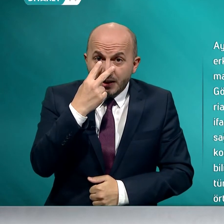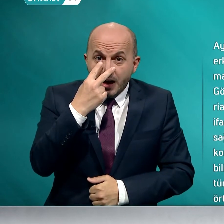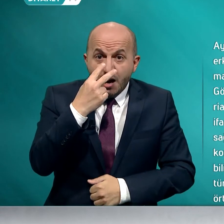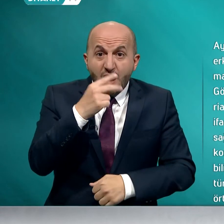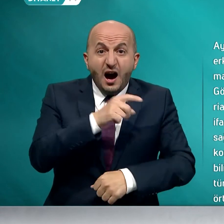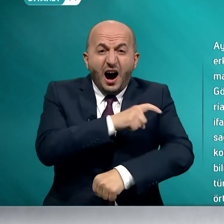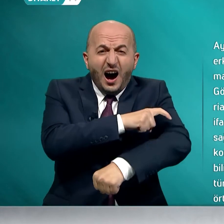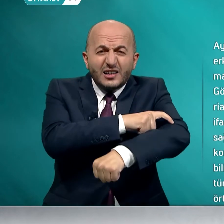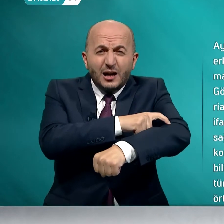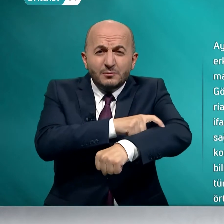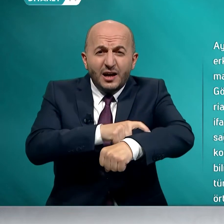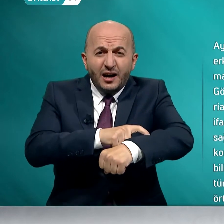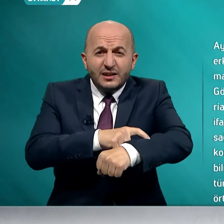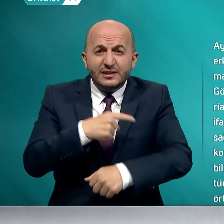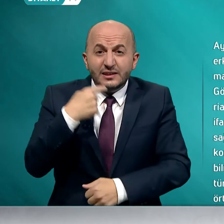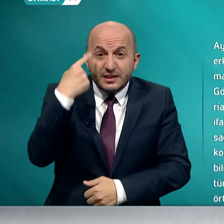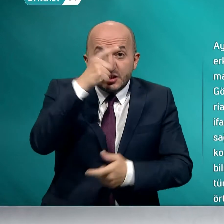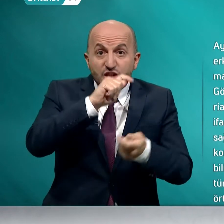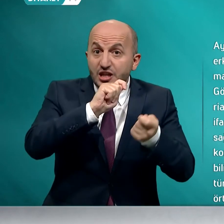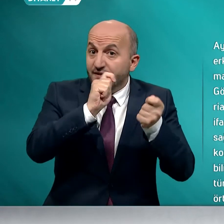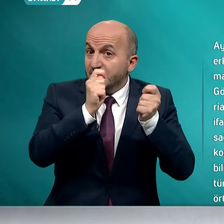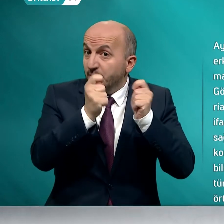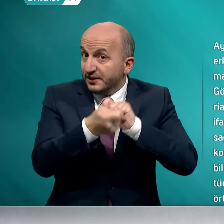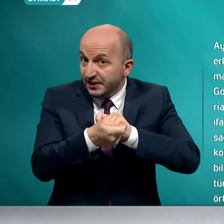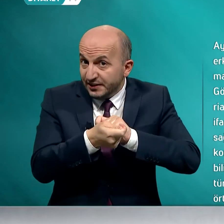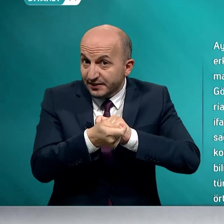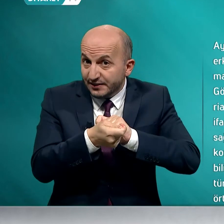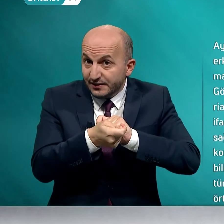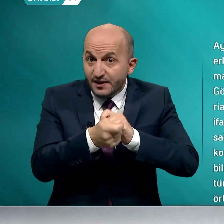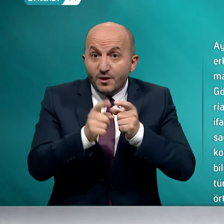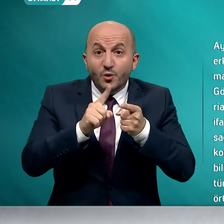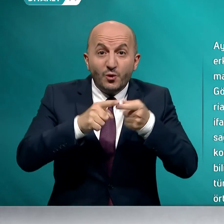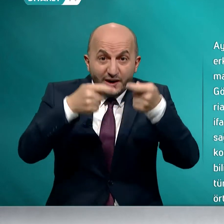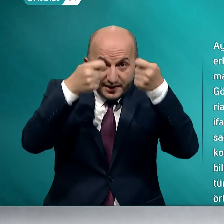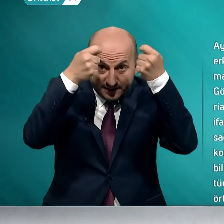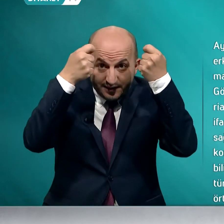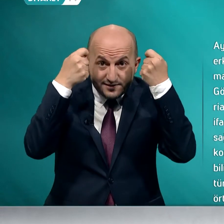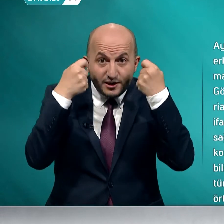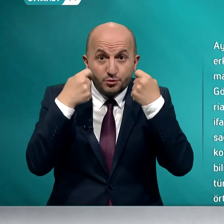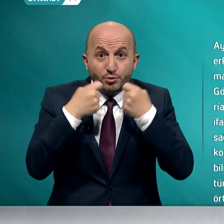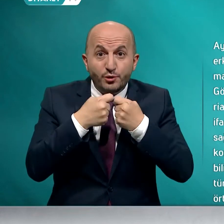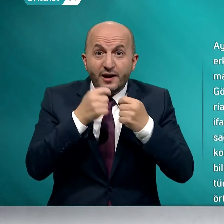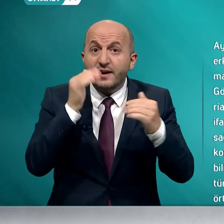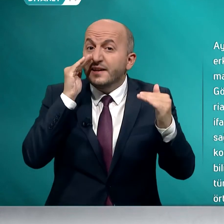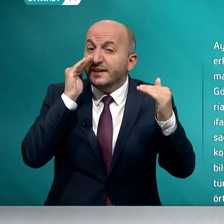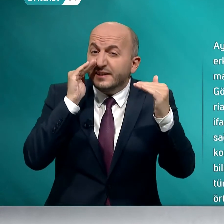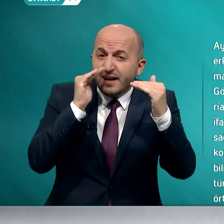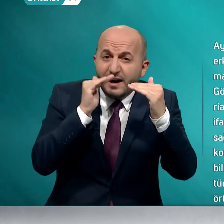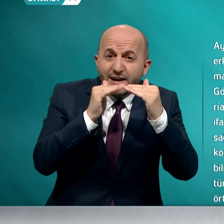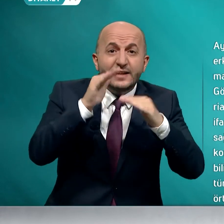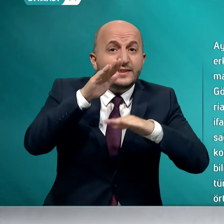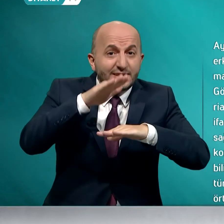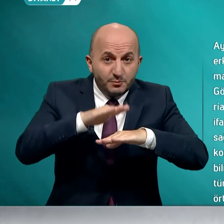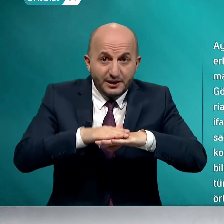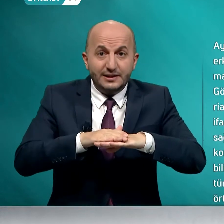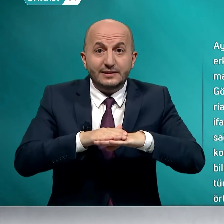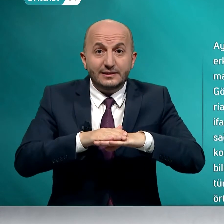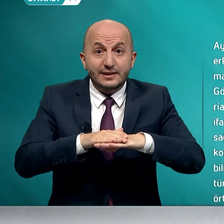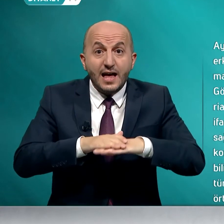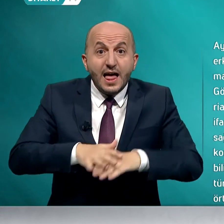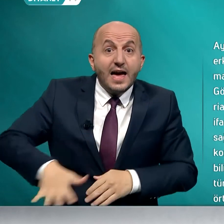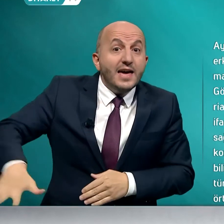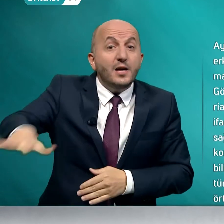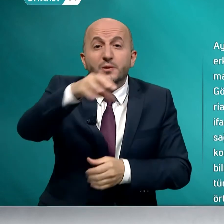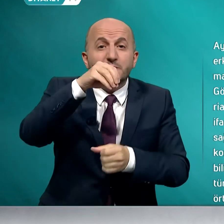Gözlerimizi haramdan çevirmenin ve tesettüre riayet